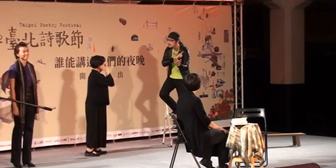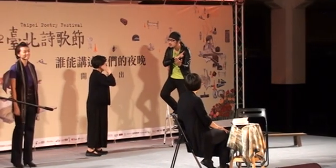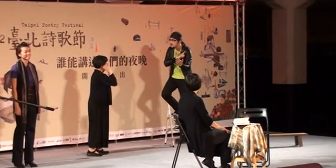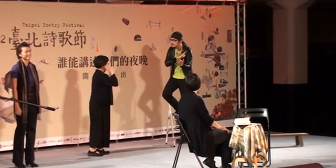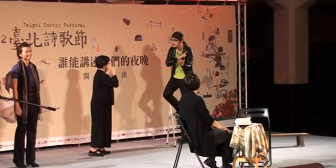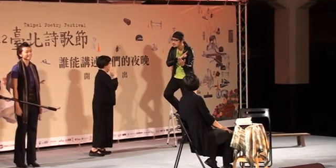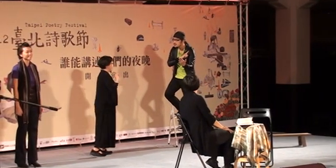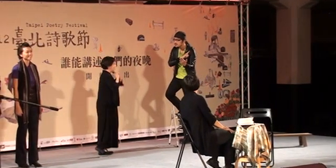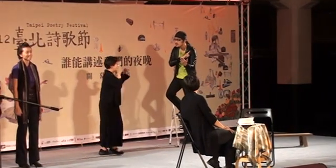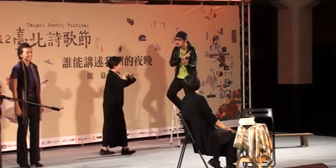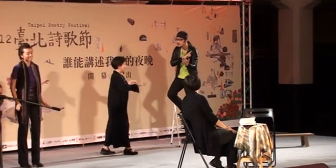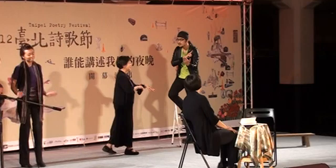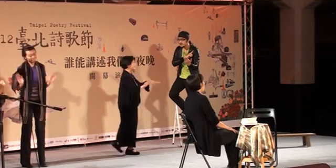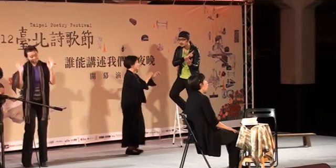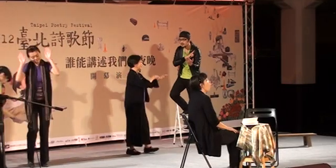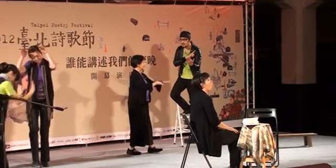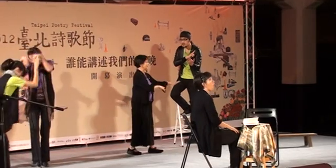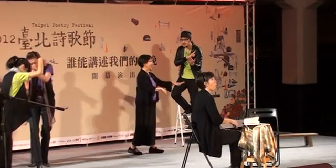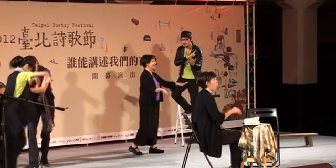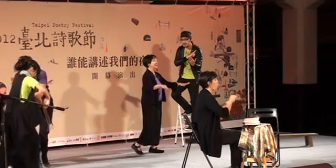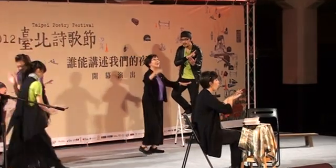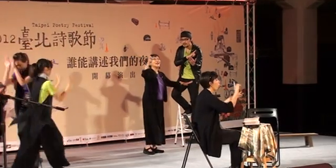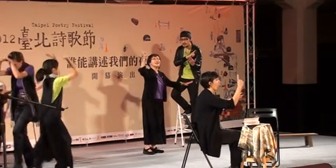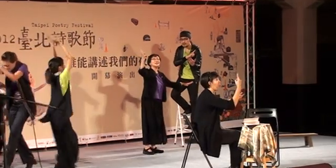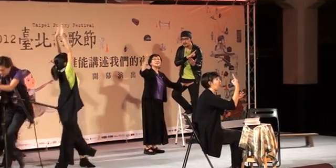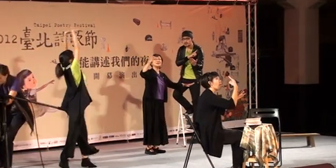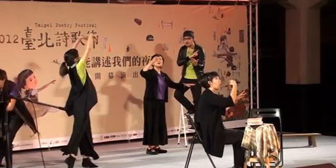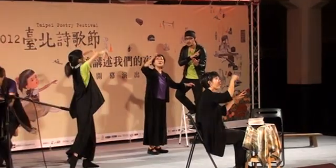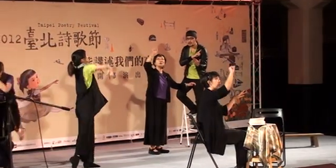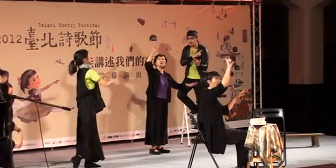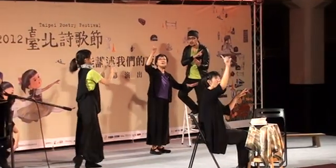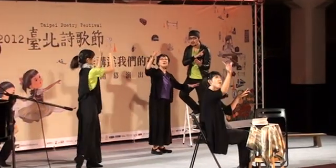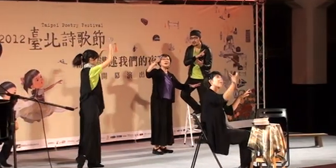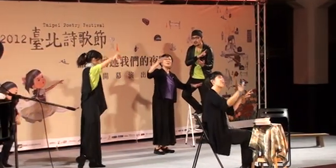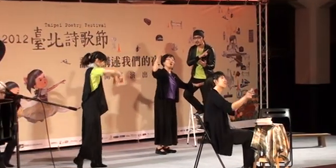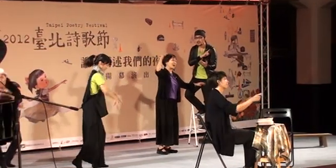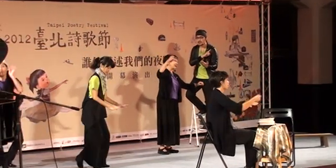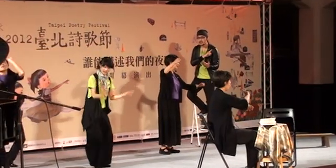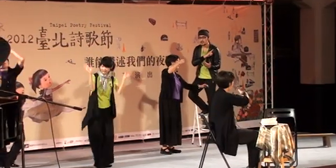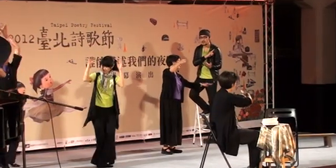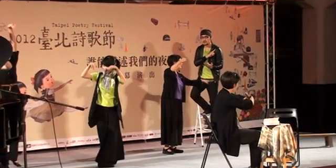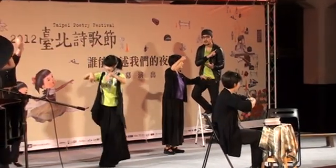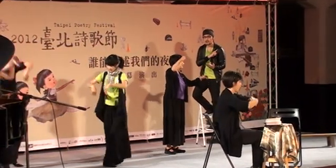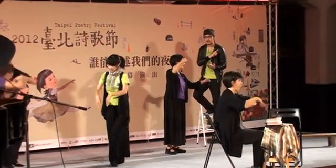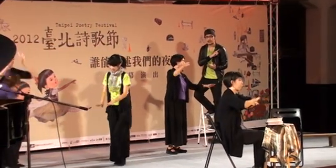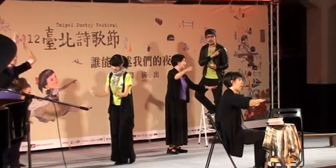说潮汐的形成是由于月光，